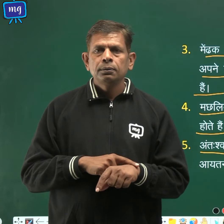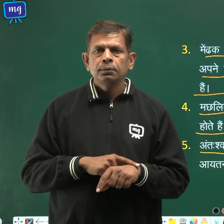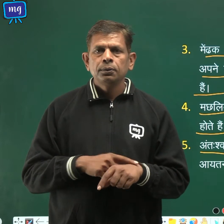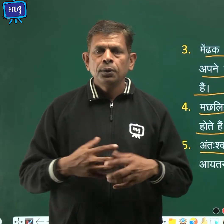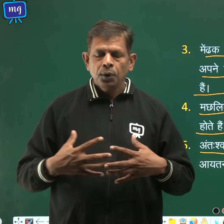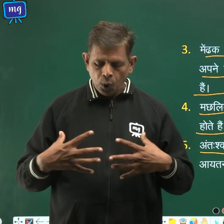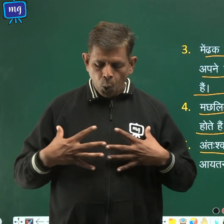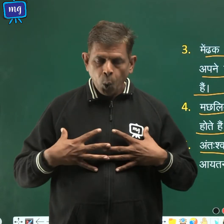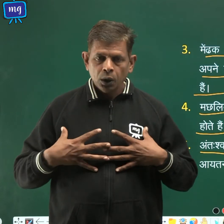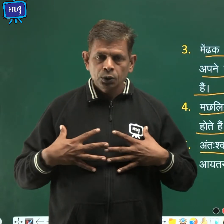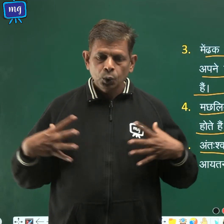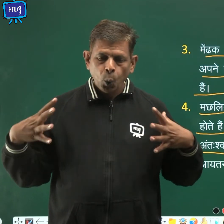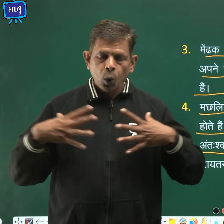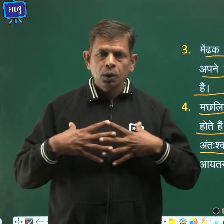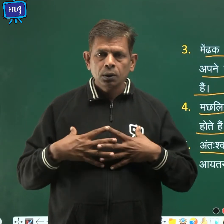वक्ष गुहा का